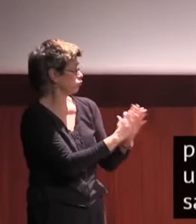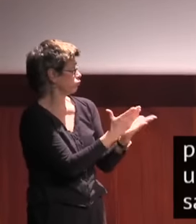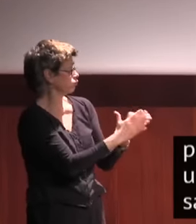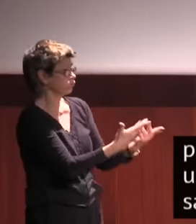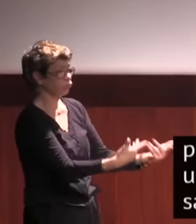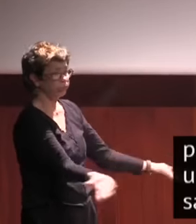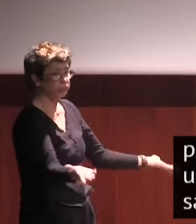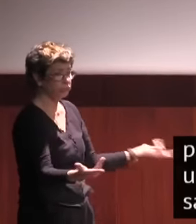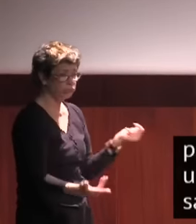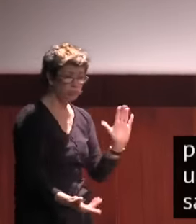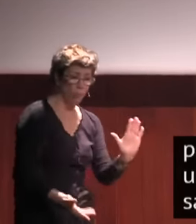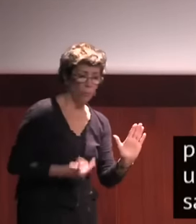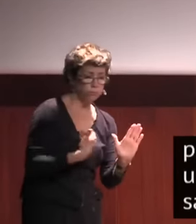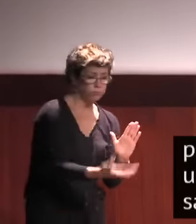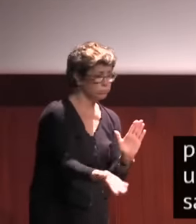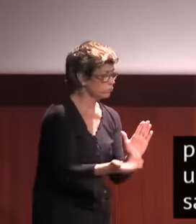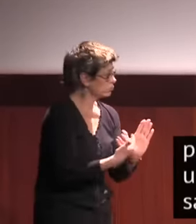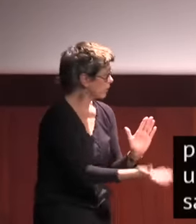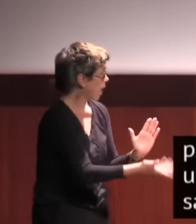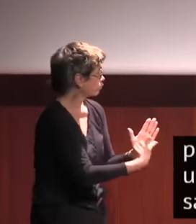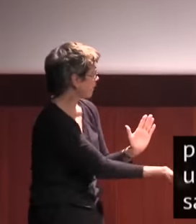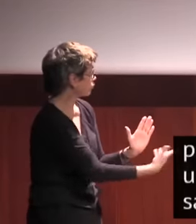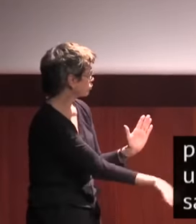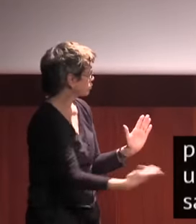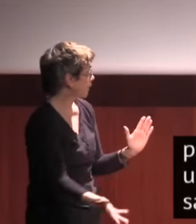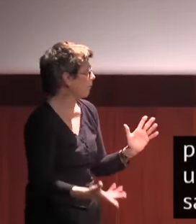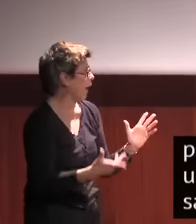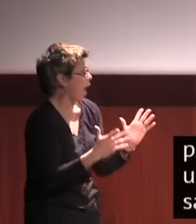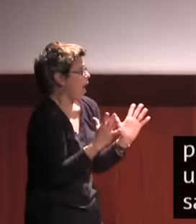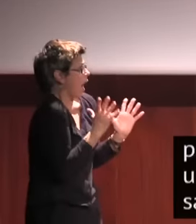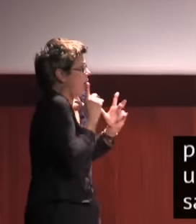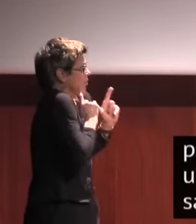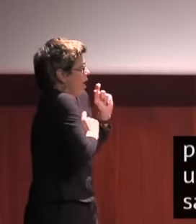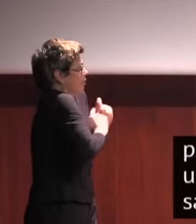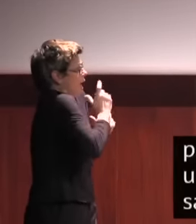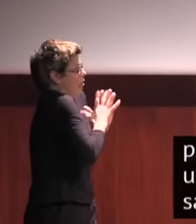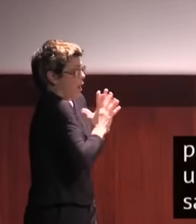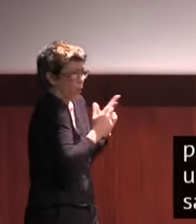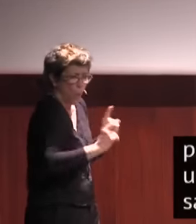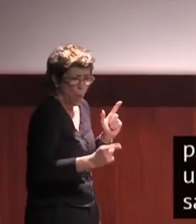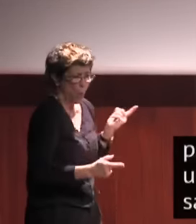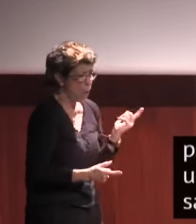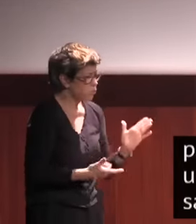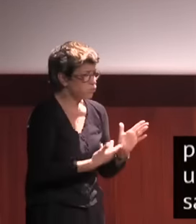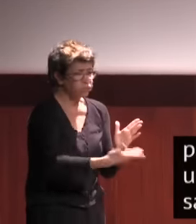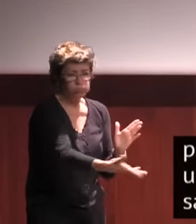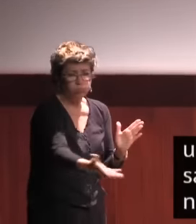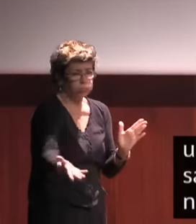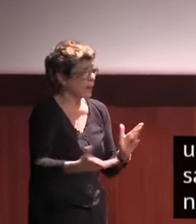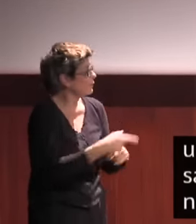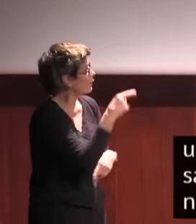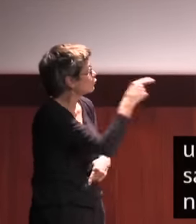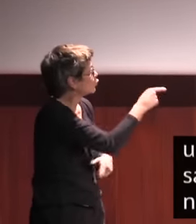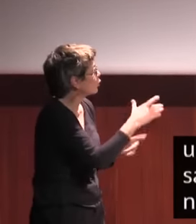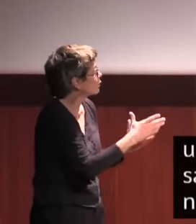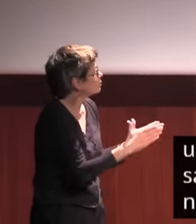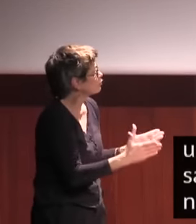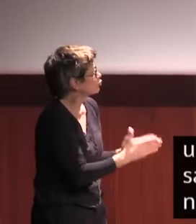auprès des publics que l'on reçoit dans nos lieux et auprès du public que vous rencontrez, vous, Brigitte Beaumier, en